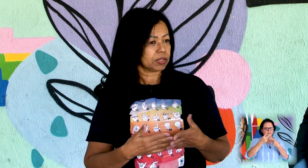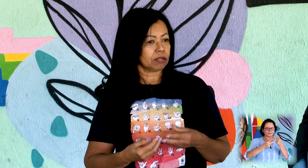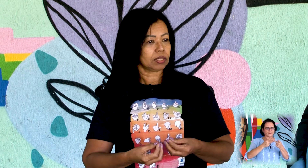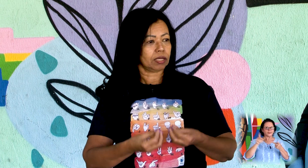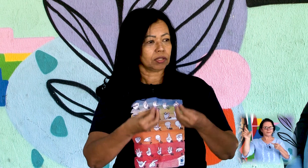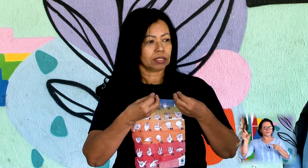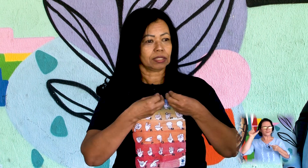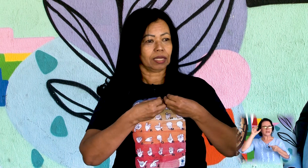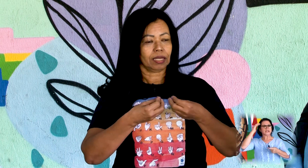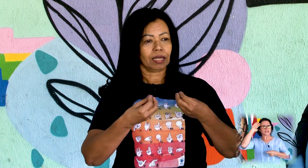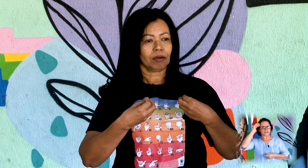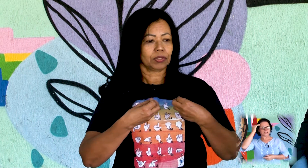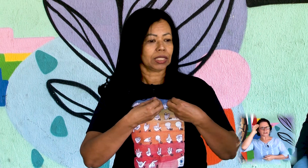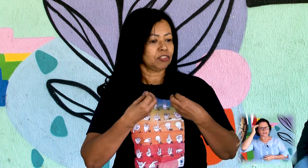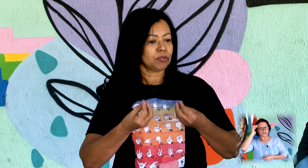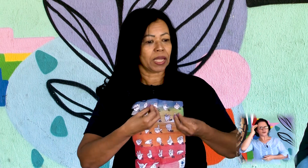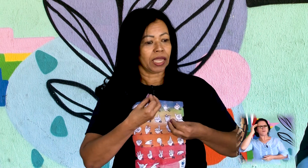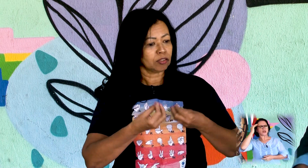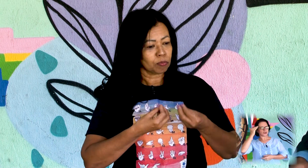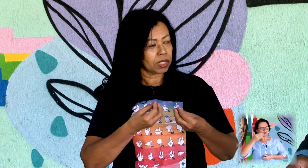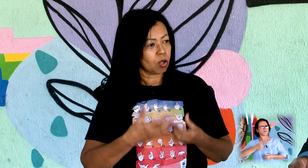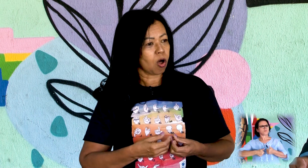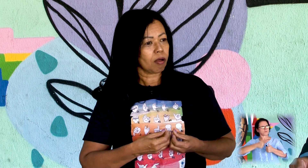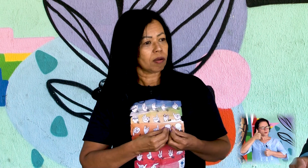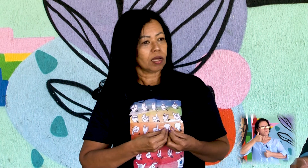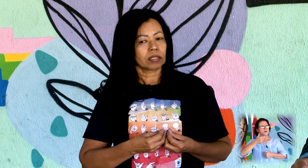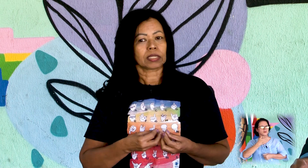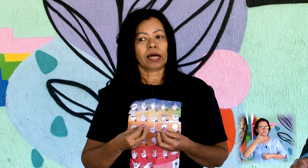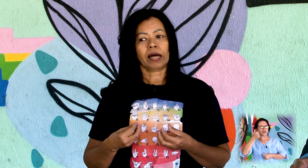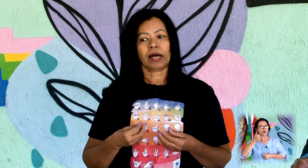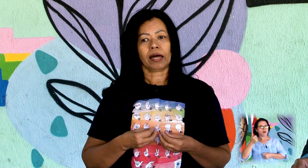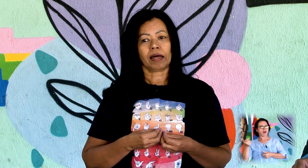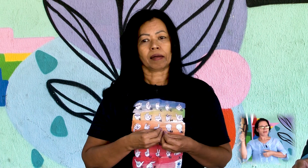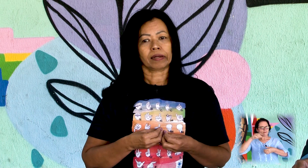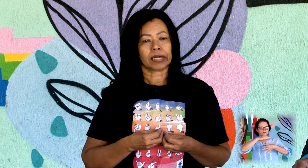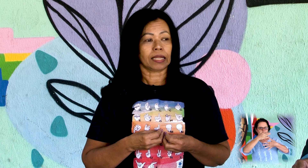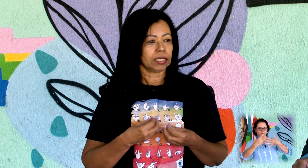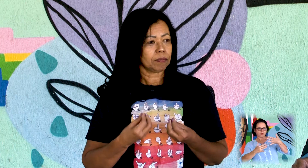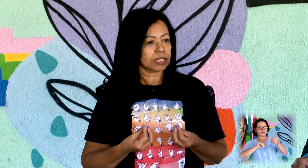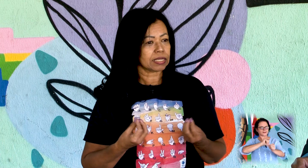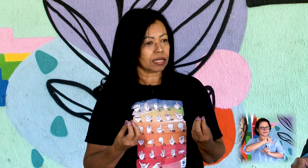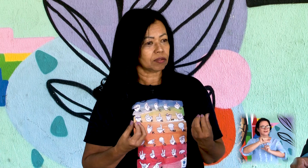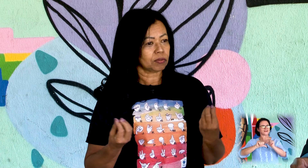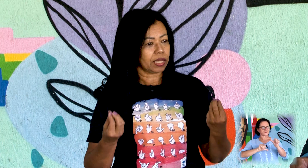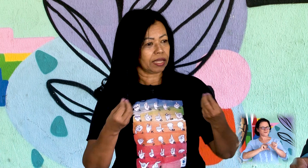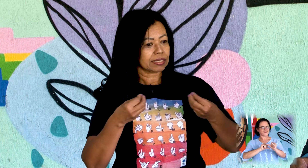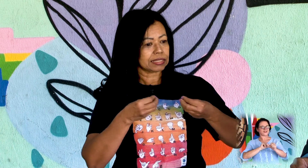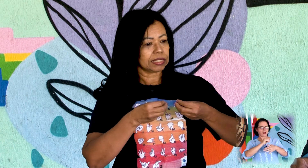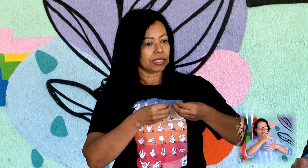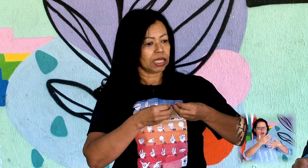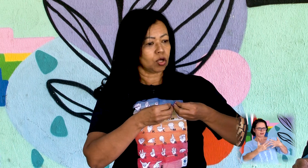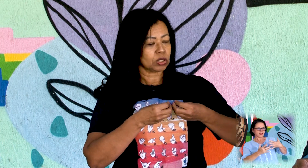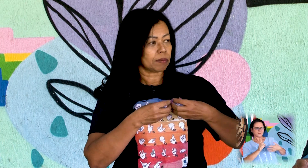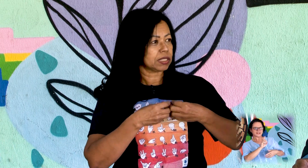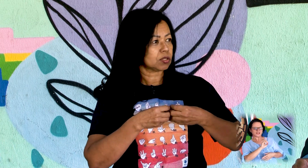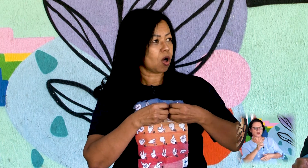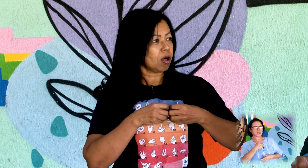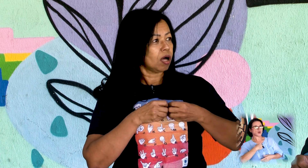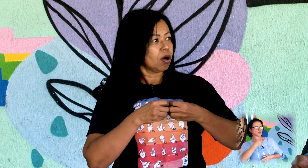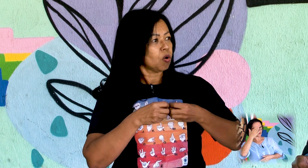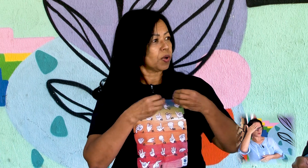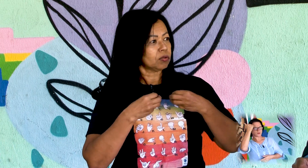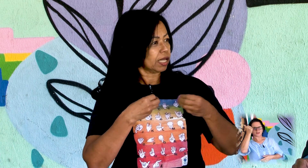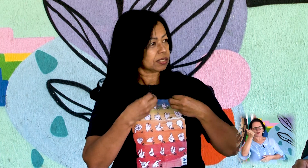né? Porque eu tenho que ter um entendimento melhor. Certo. A Libras ela não é assim eu saber